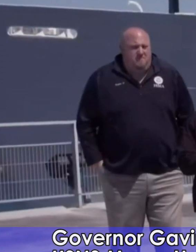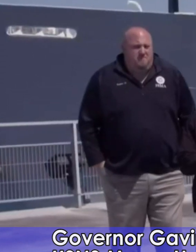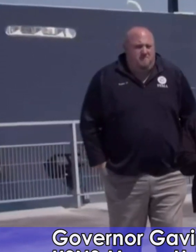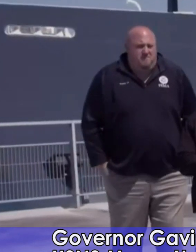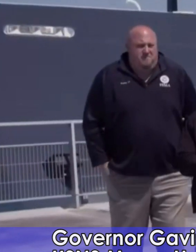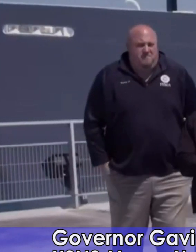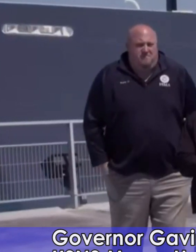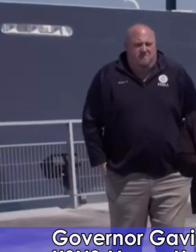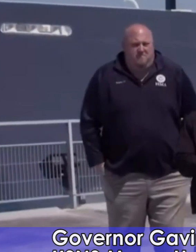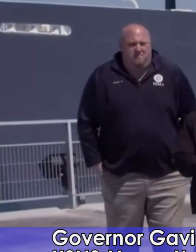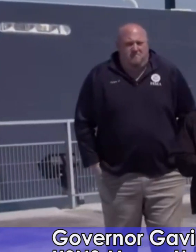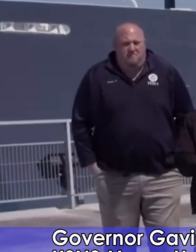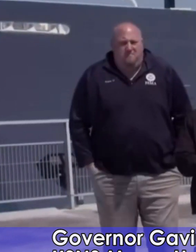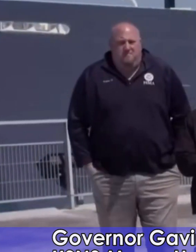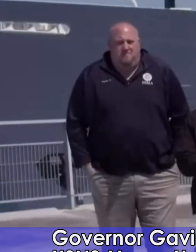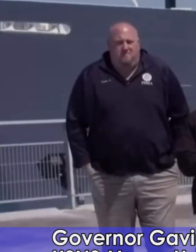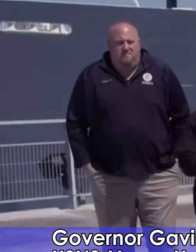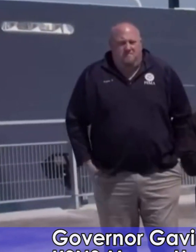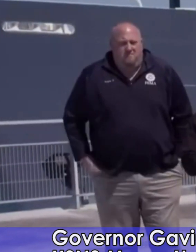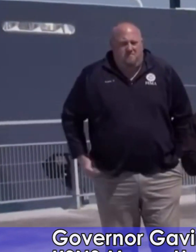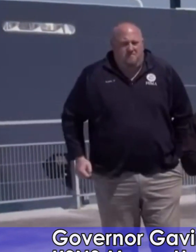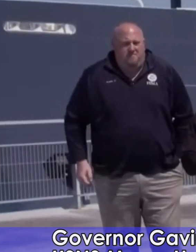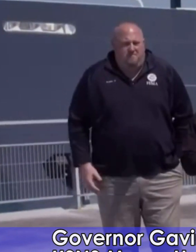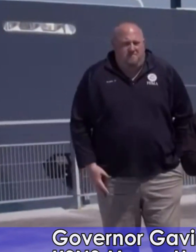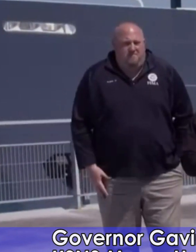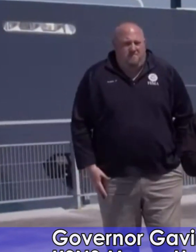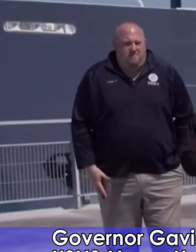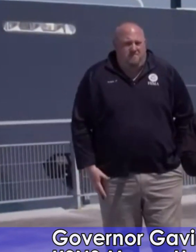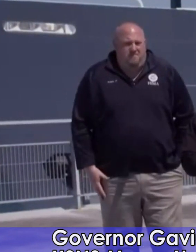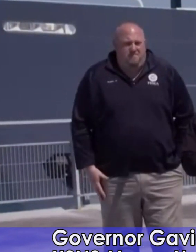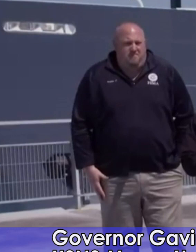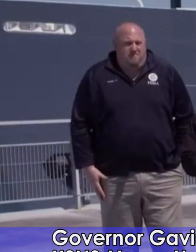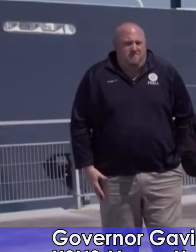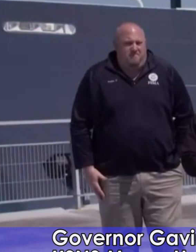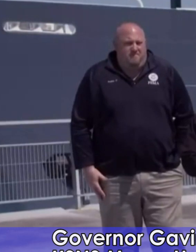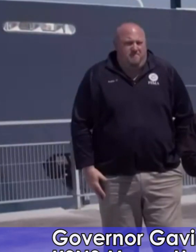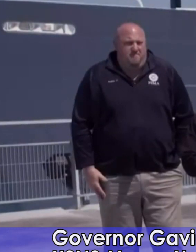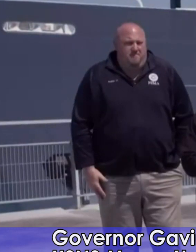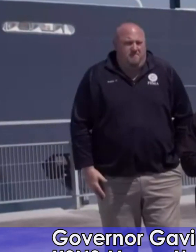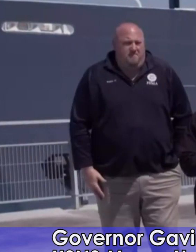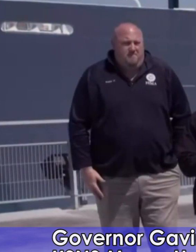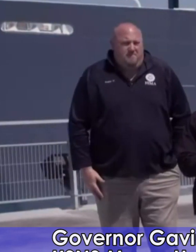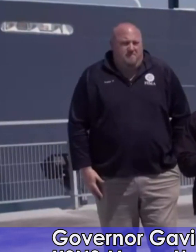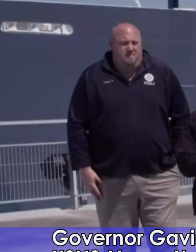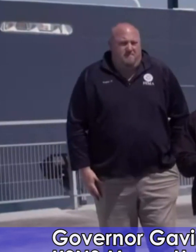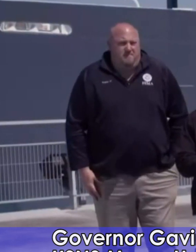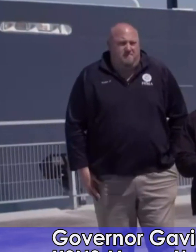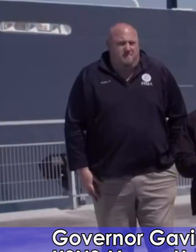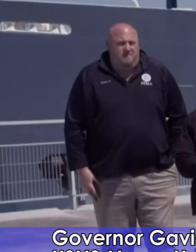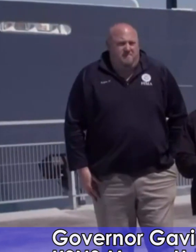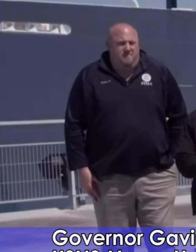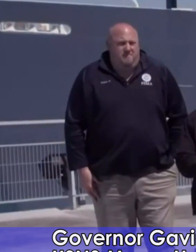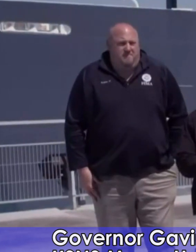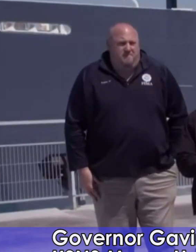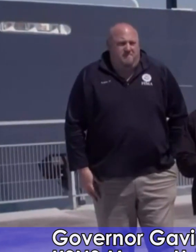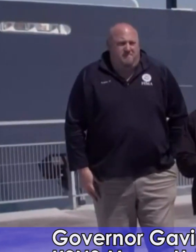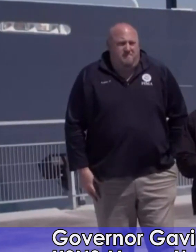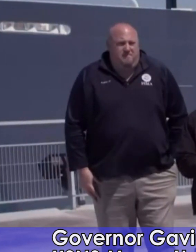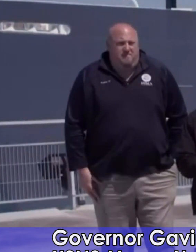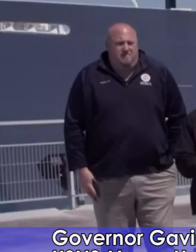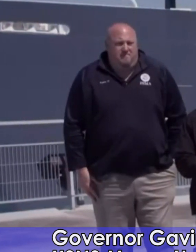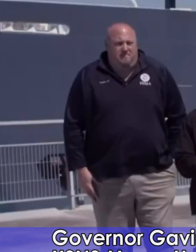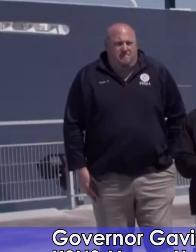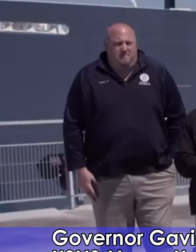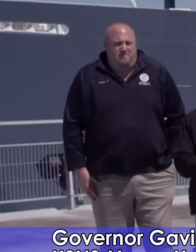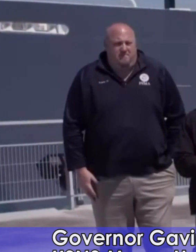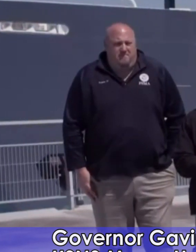estas acciones y órdenes, ha salvado las vidas de californios y también de americanos en todas partes